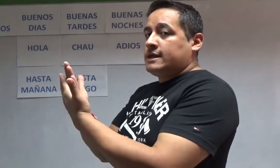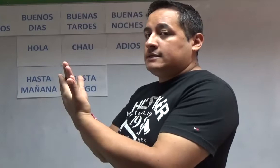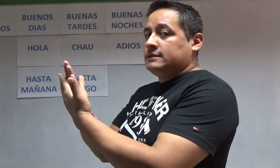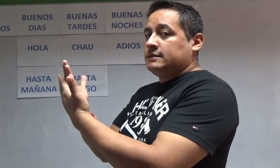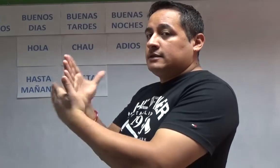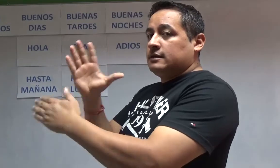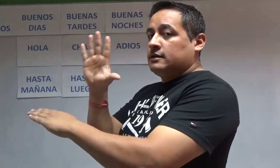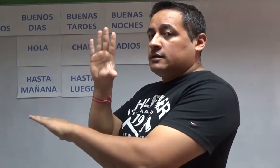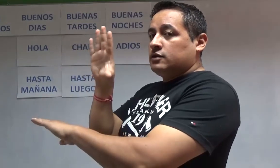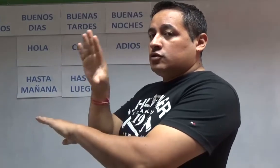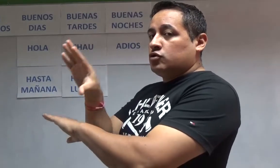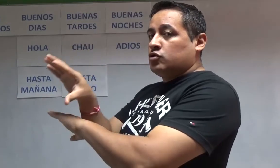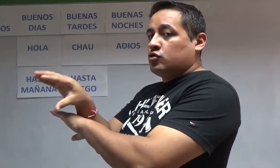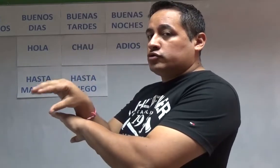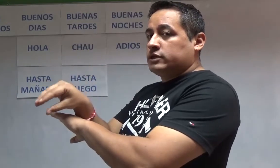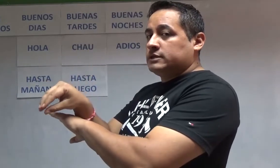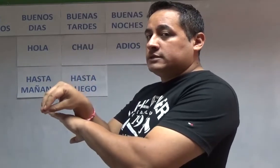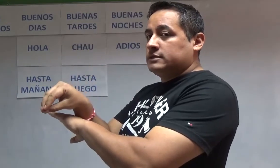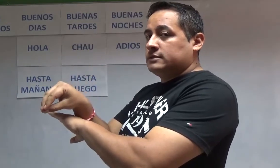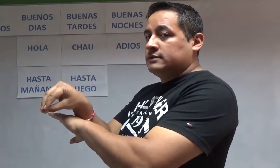buenas noches.